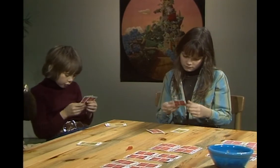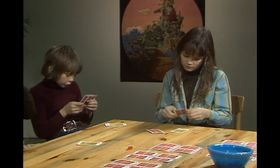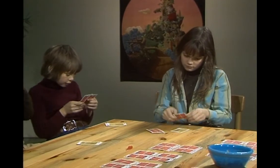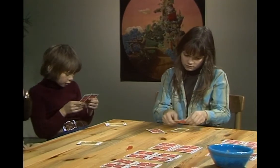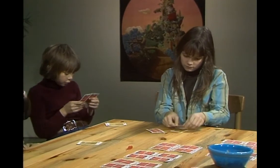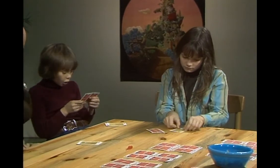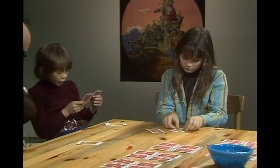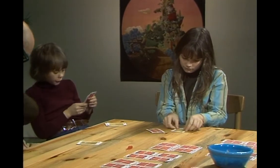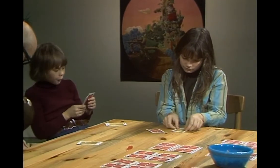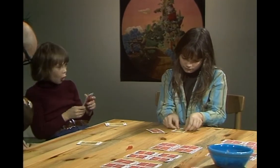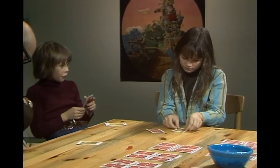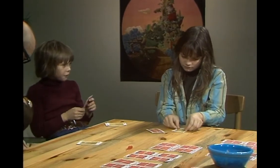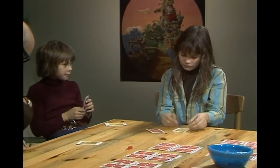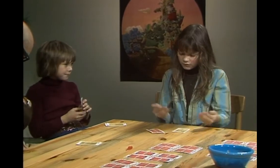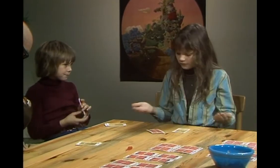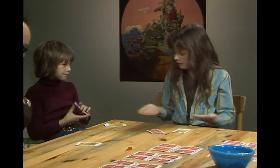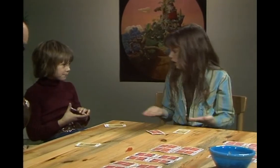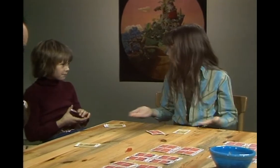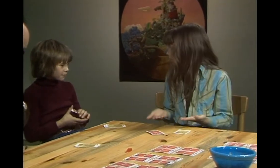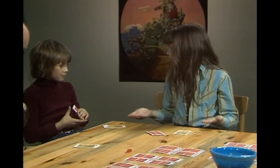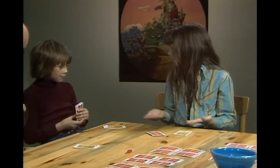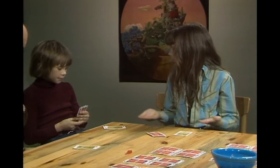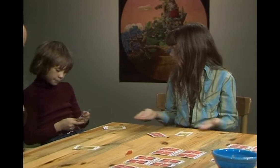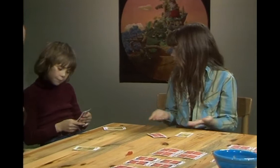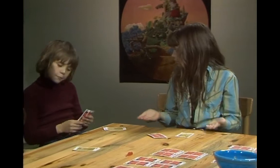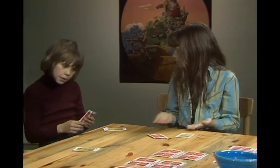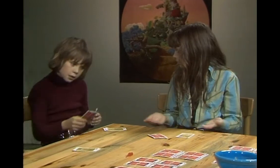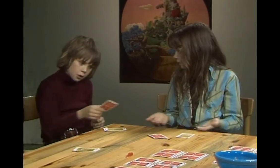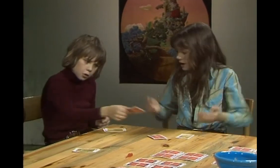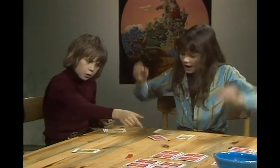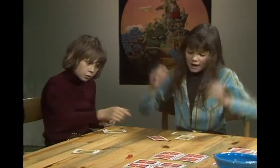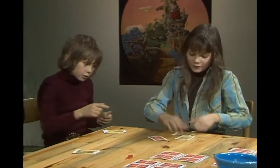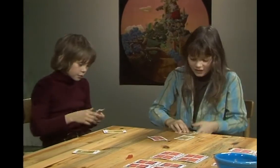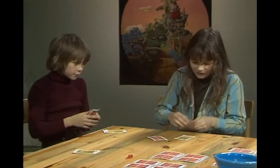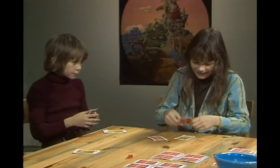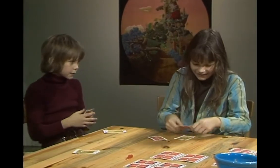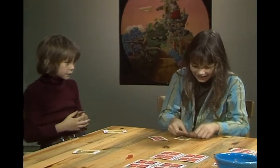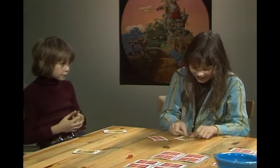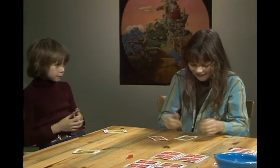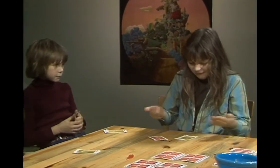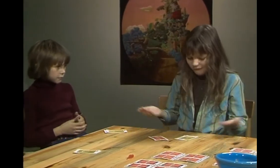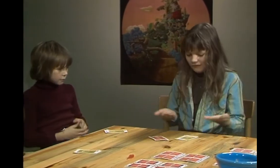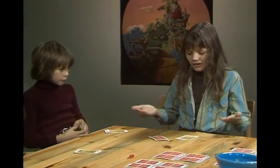fuskat. Ja, jag sa vad. Vad? Mm. Han, du kan ha en mening.